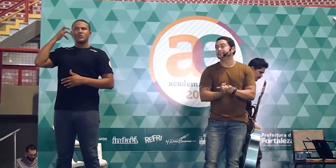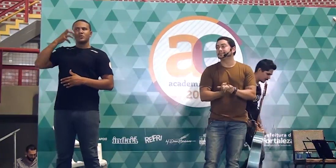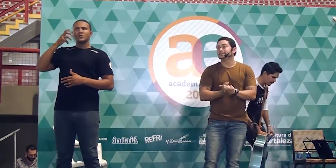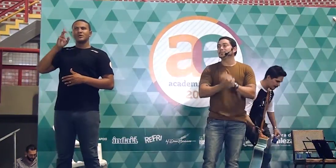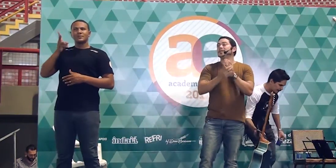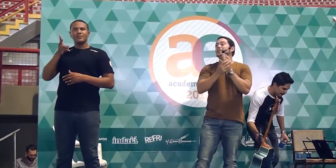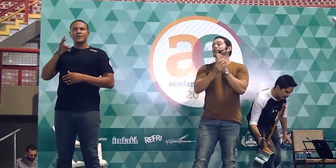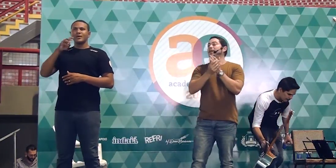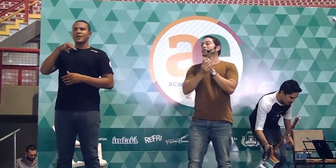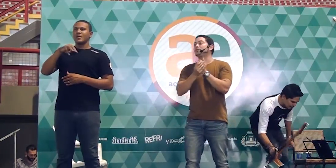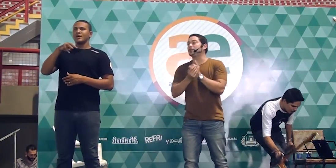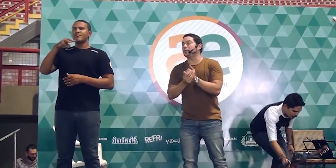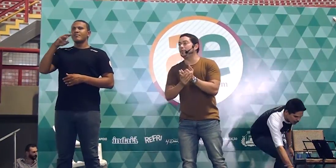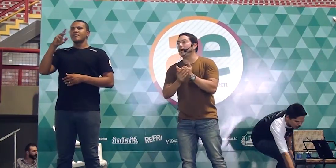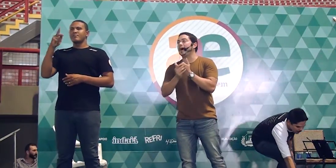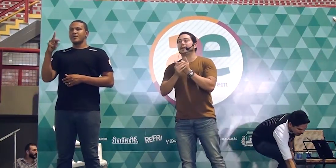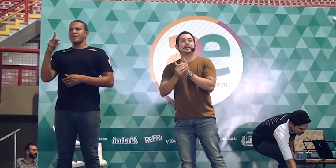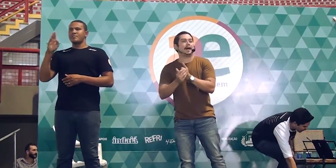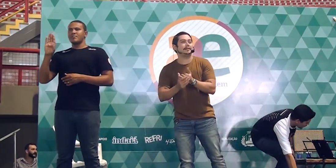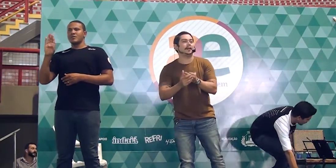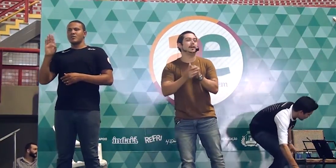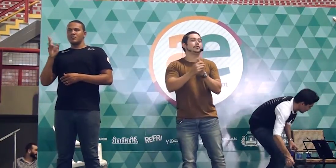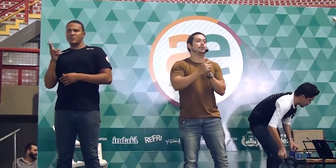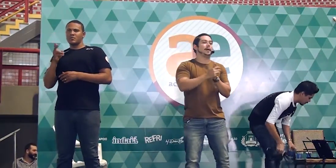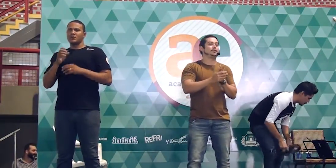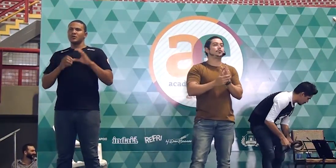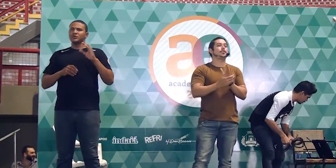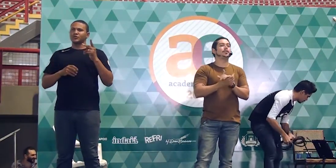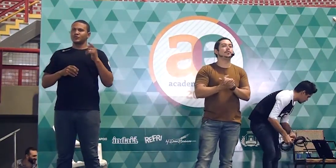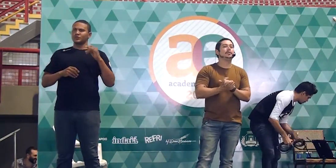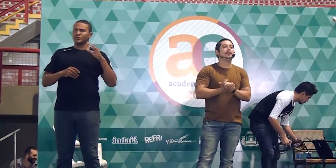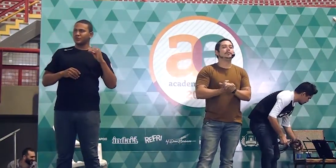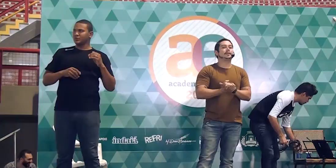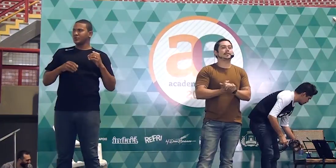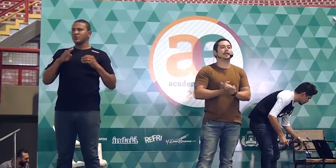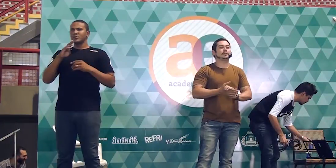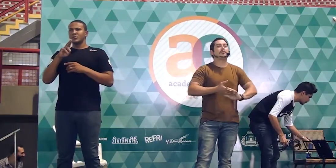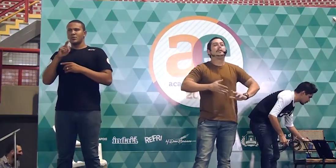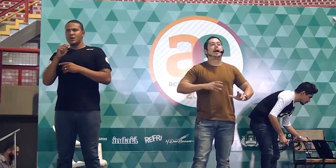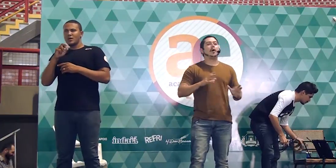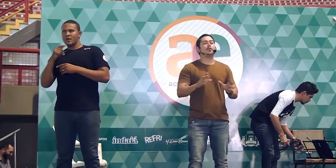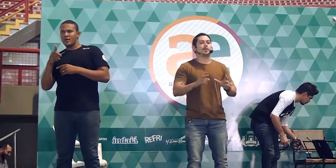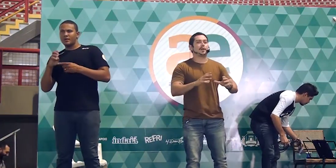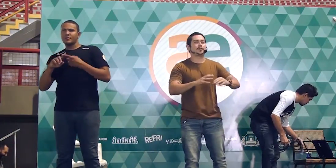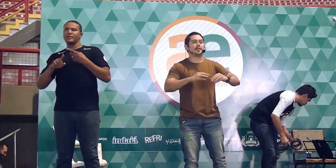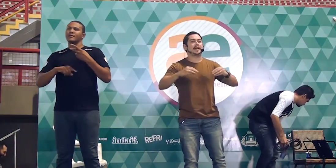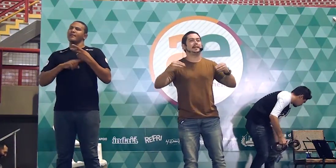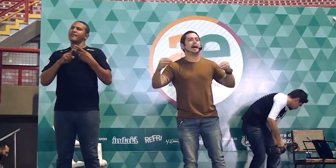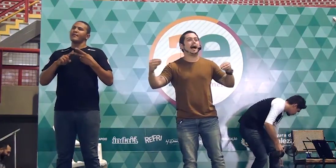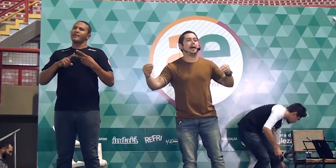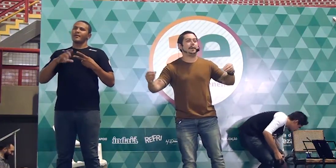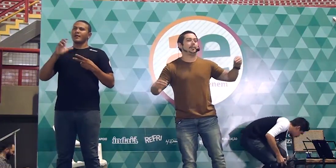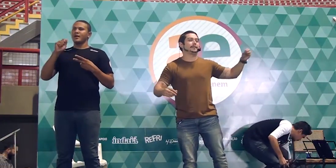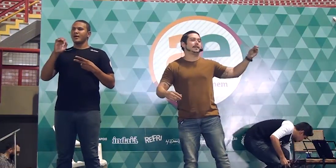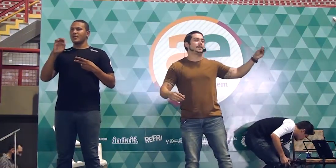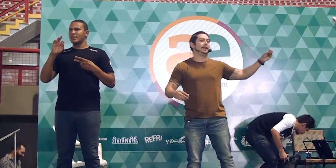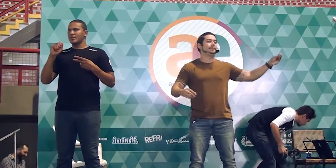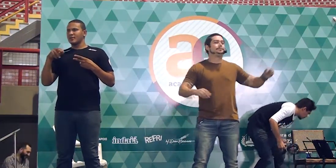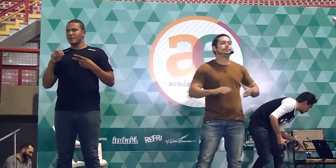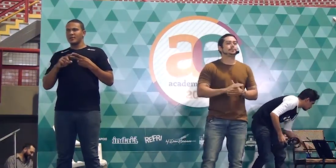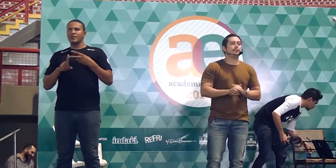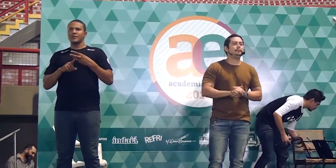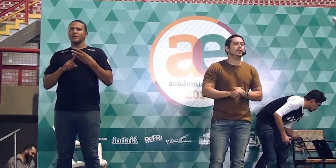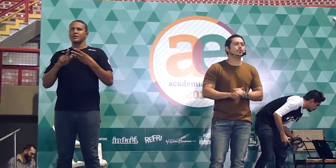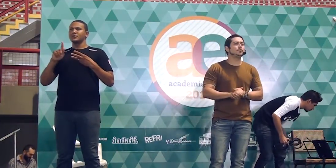MPB. E fica com Chico Buarque, Caetano, Gilberto Gil, tá certo? Algumas pessoas ainda abrem para